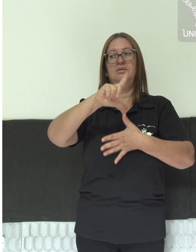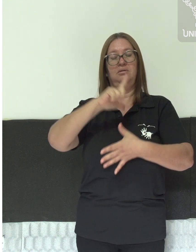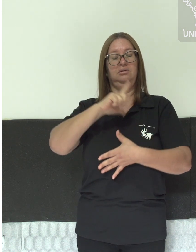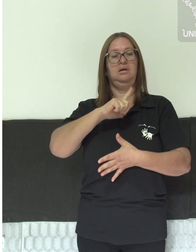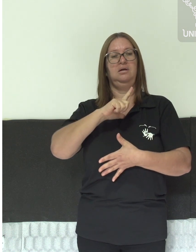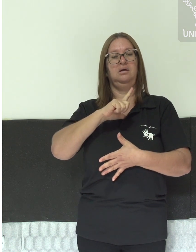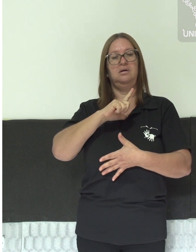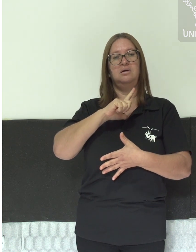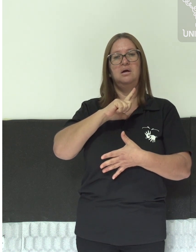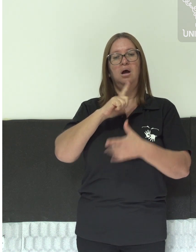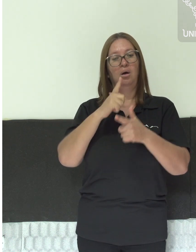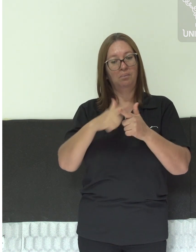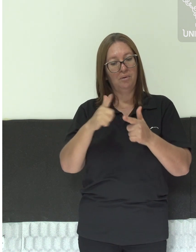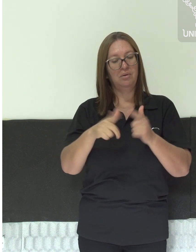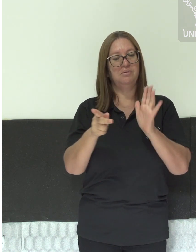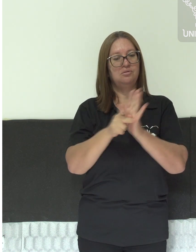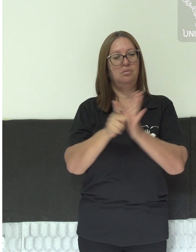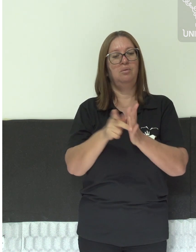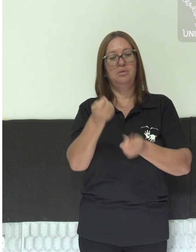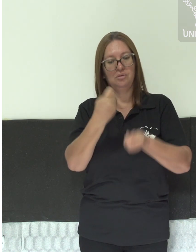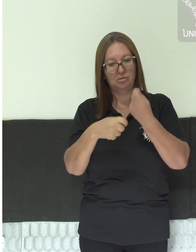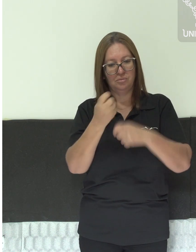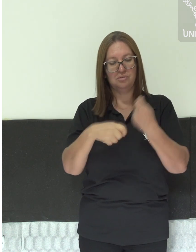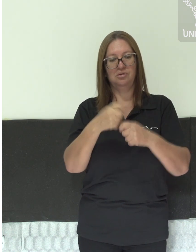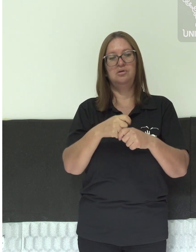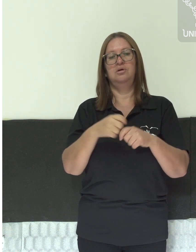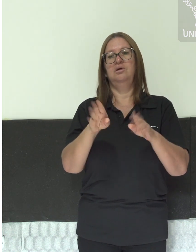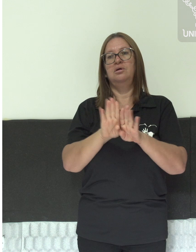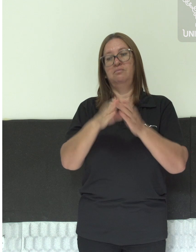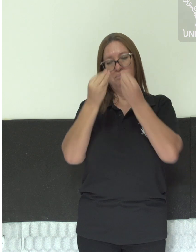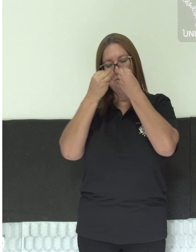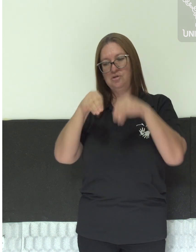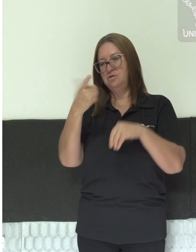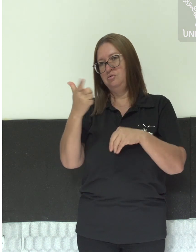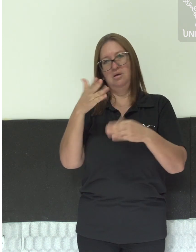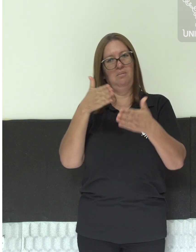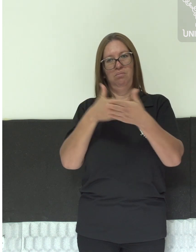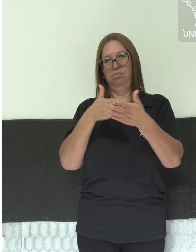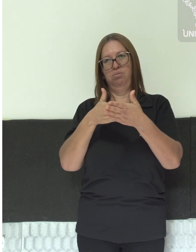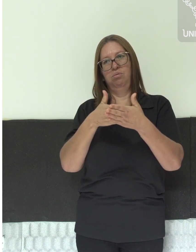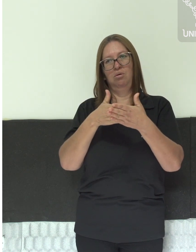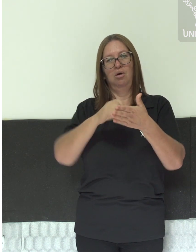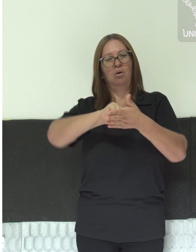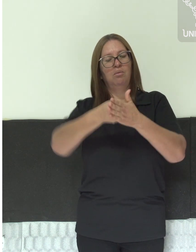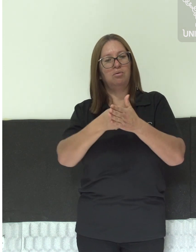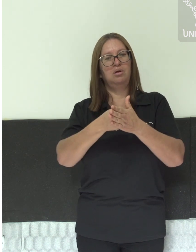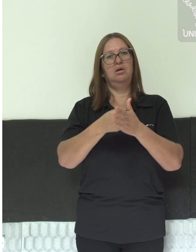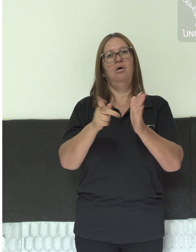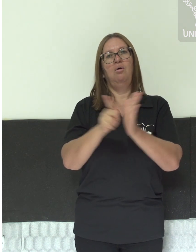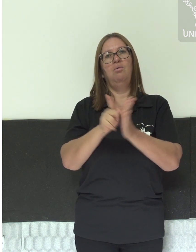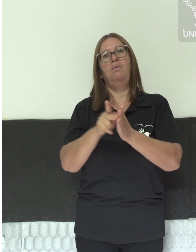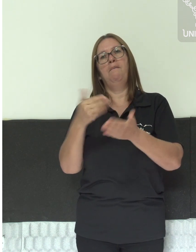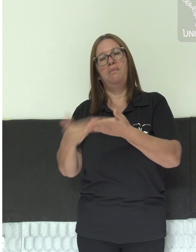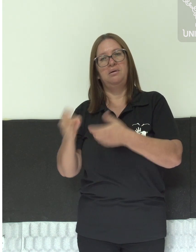acarretará em sanções administrativas, sem prejuízo de bloqueio de acesso ao sistema ou da perda da